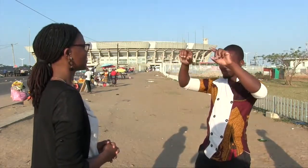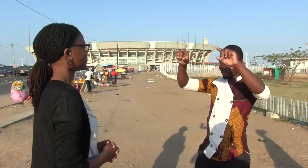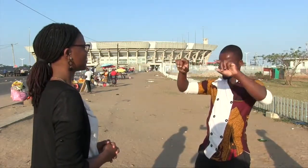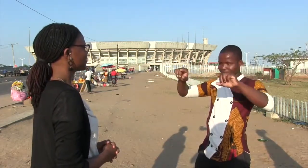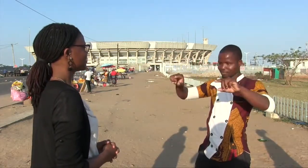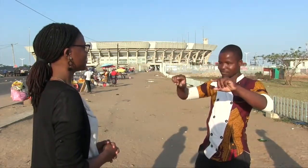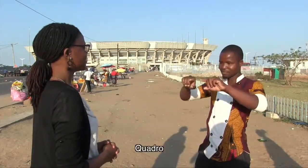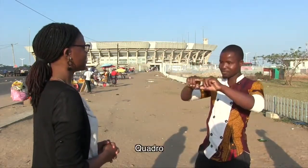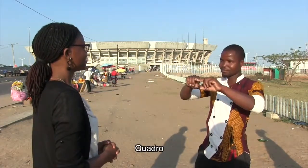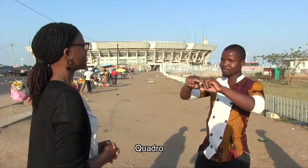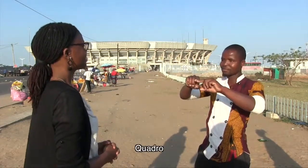quadro.